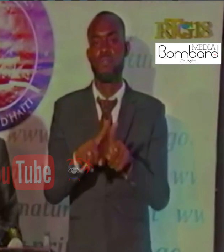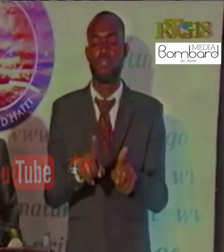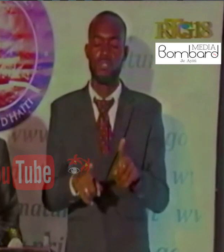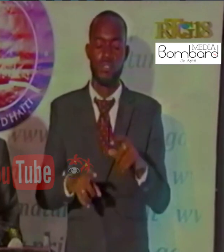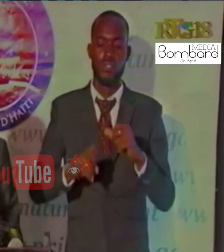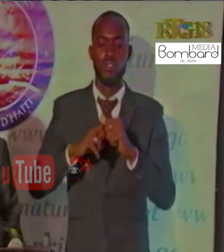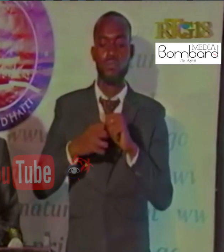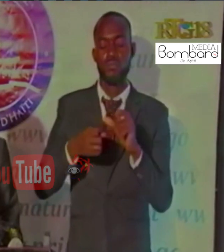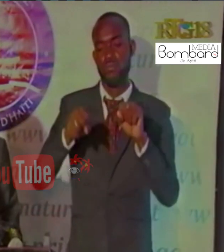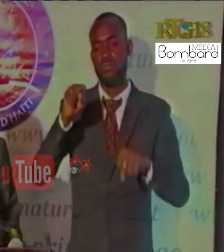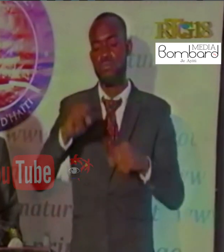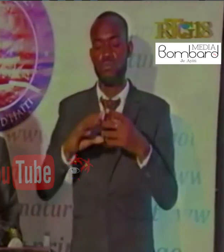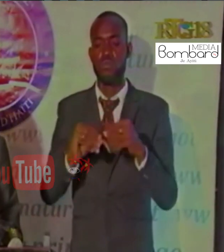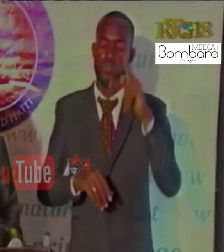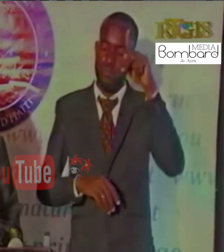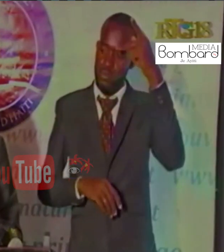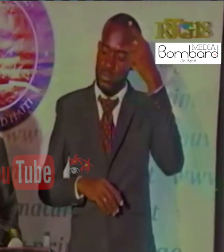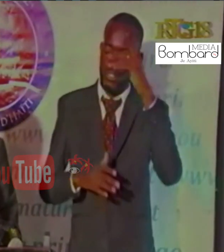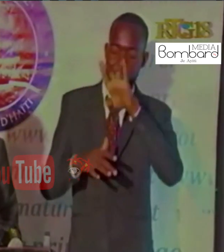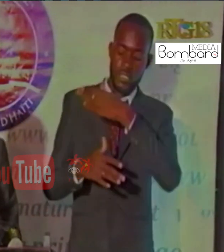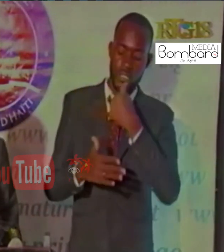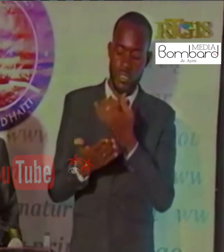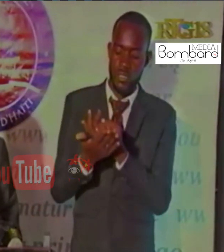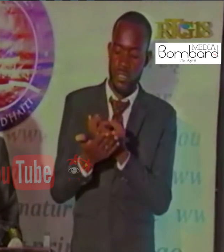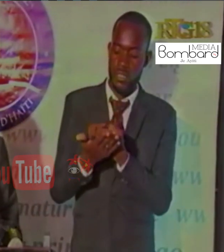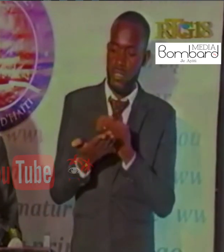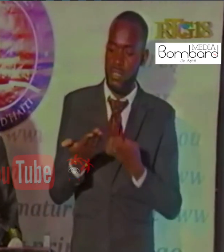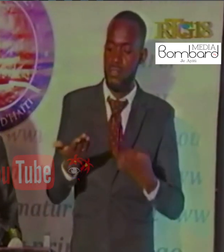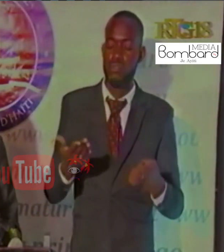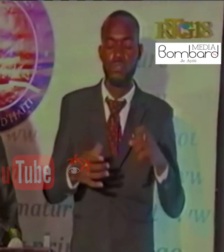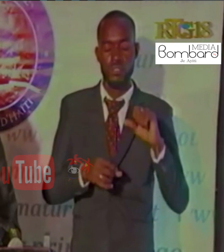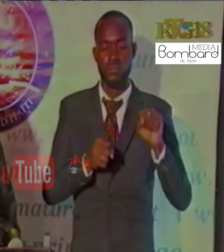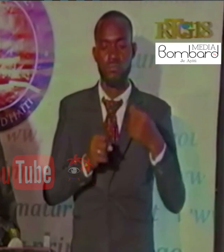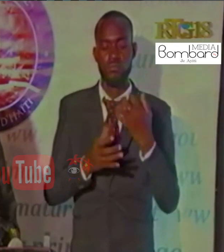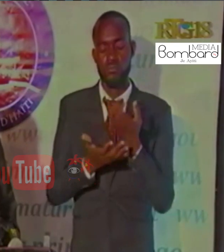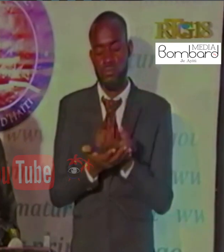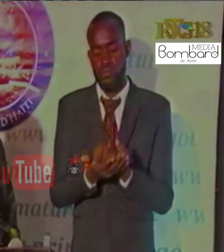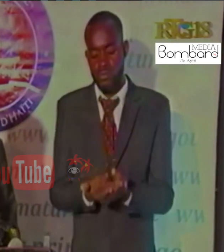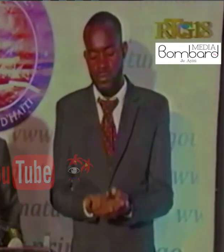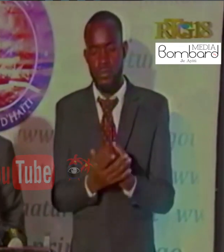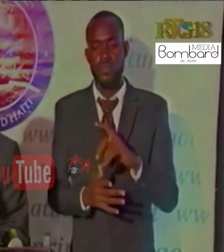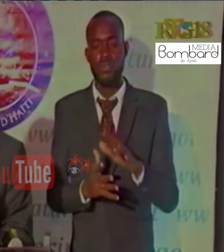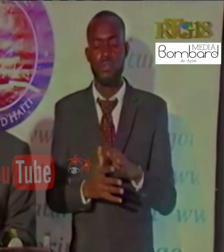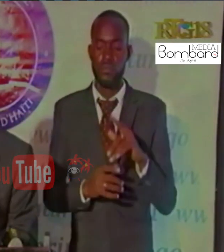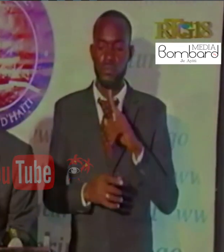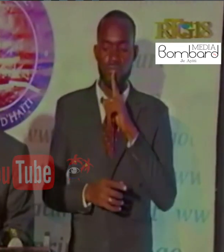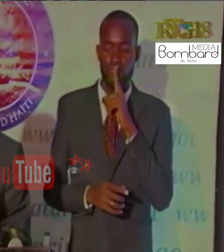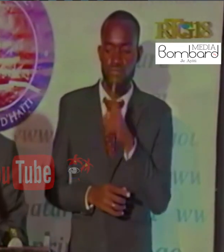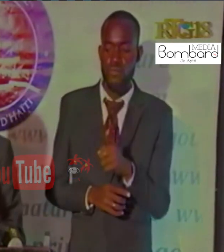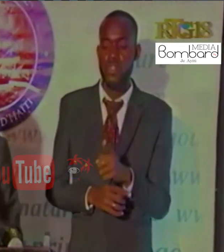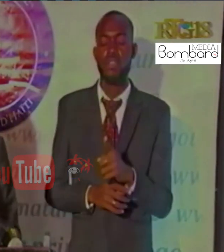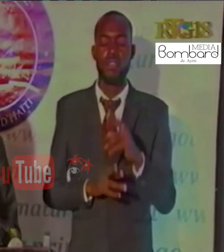situations politiques et économiques exercent un poids certain sur la réception et